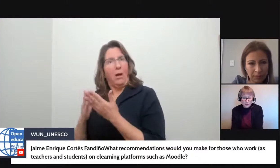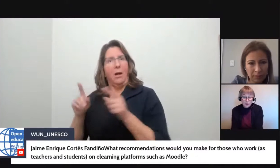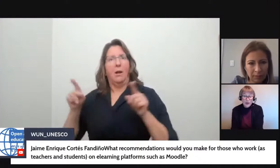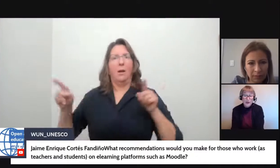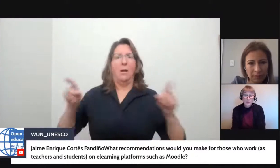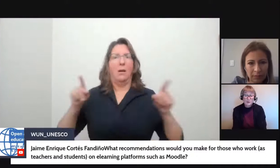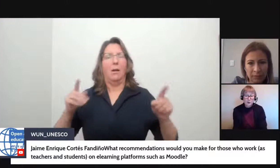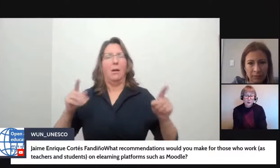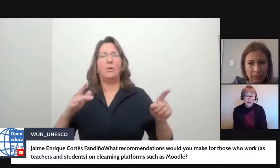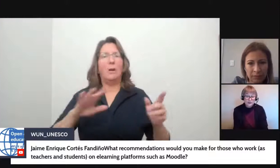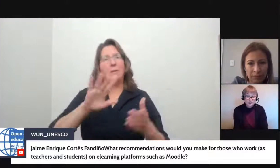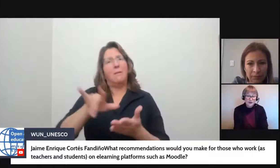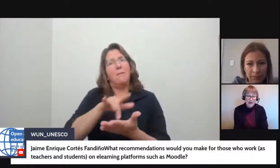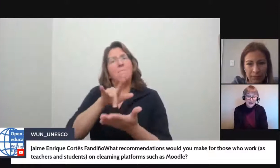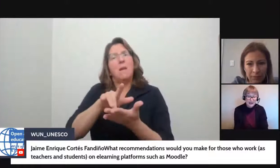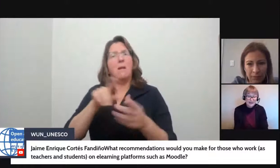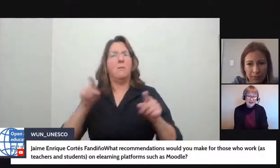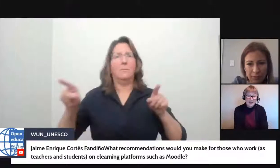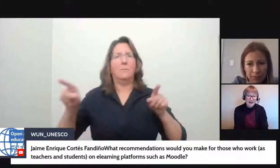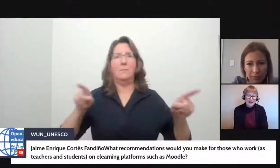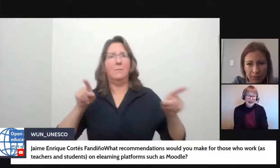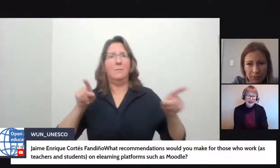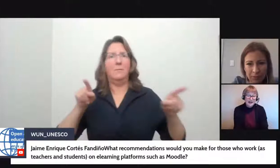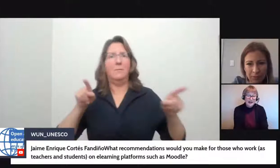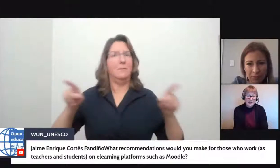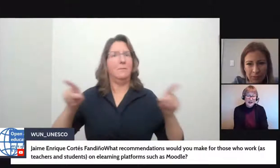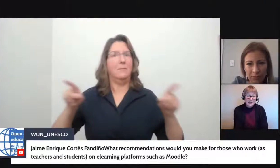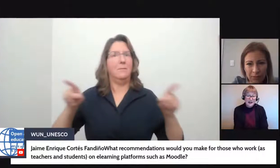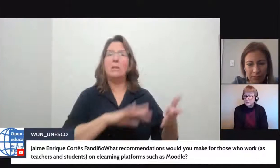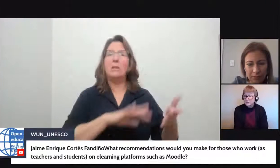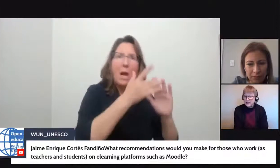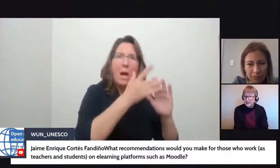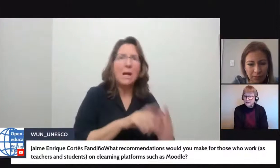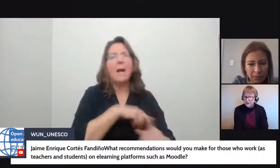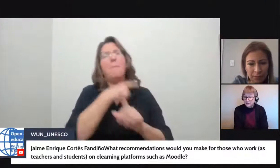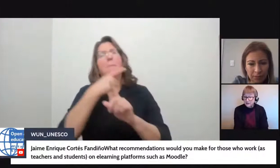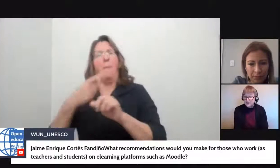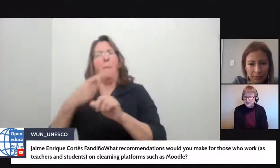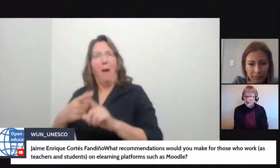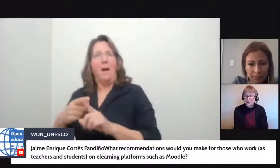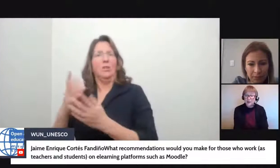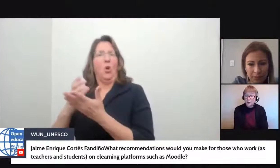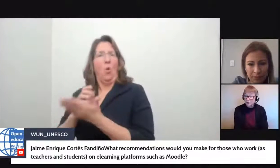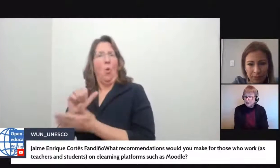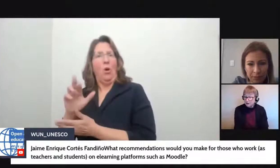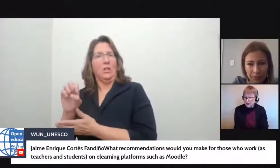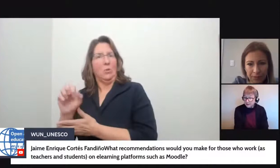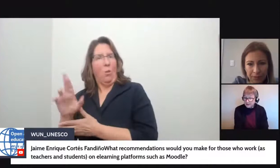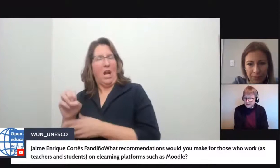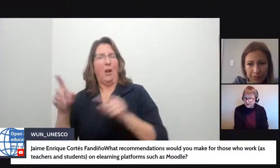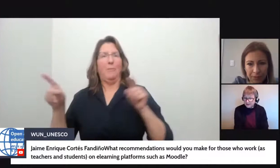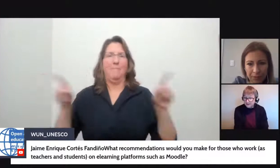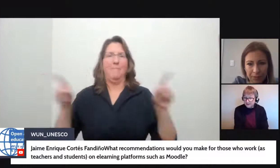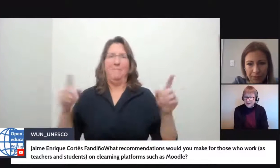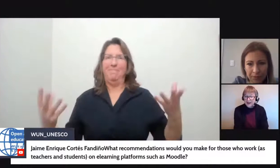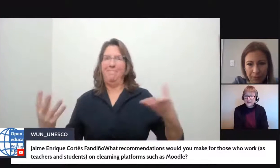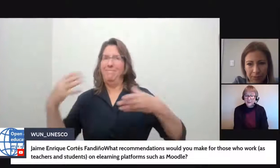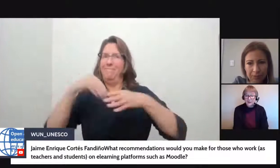sido muy interesante. Quiero darle las gracias por mostrarnos nuevas opciones y nuevas necesidades de aprendizaje. Por favor,